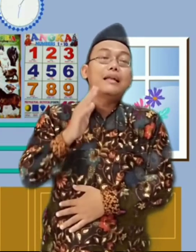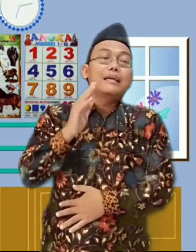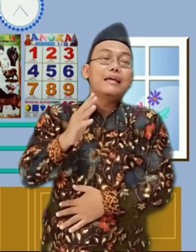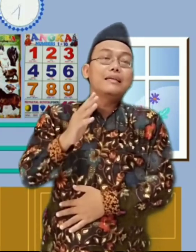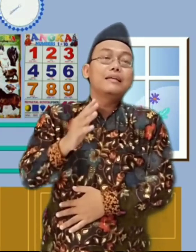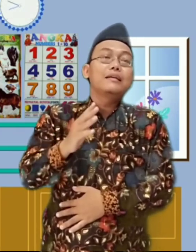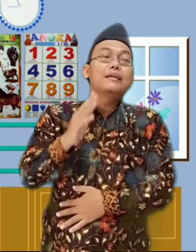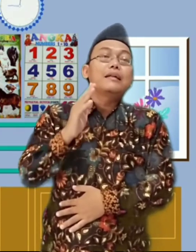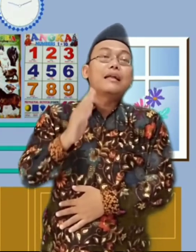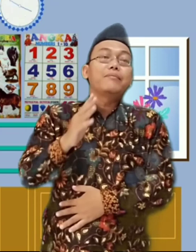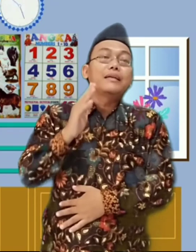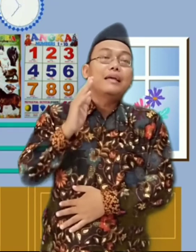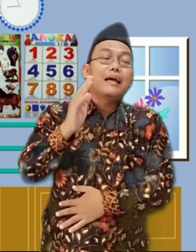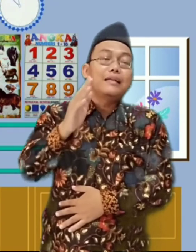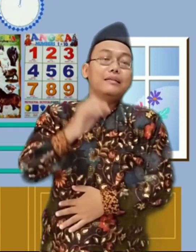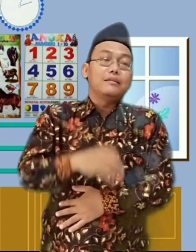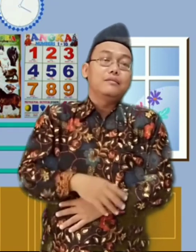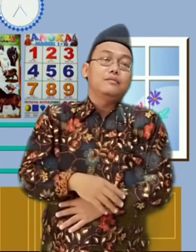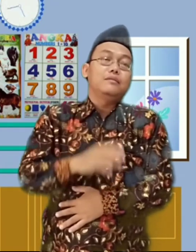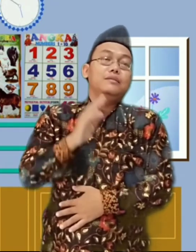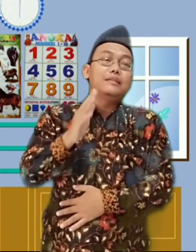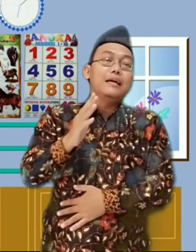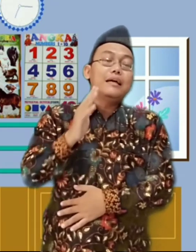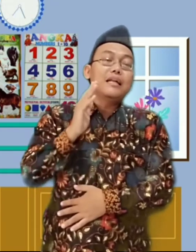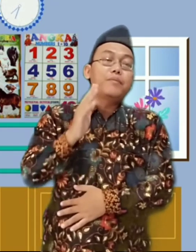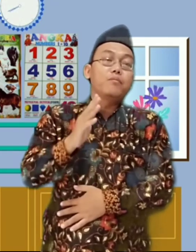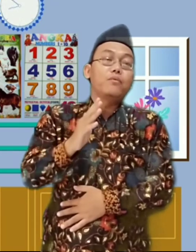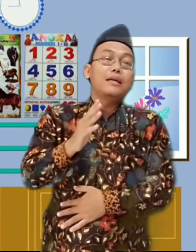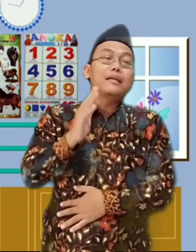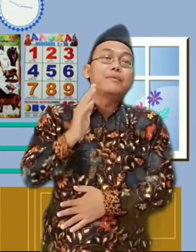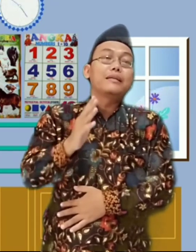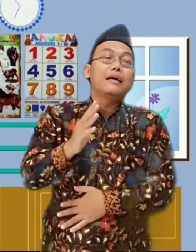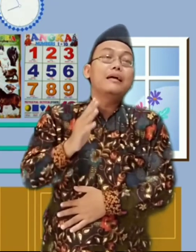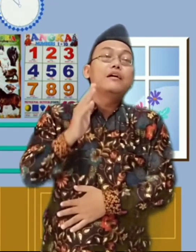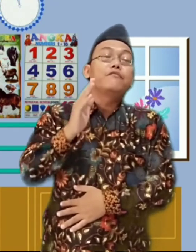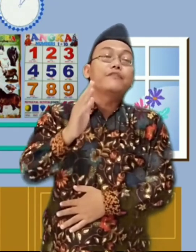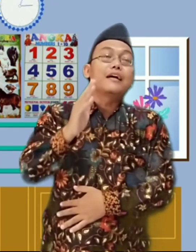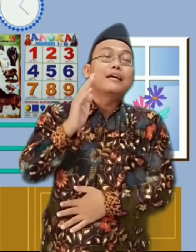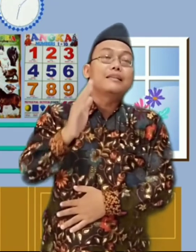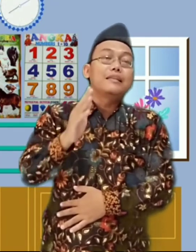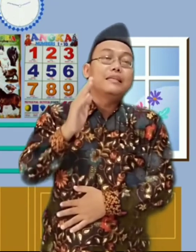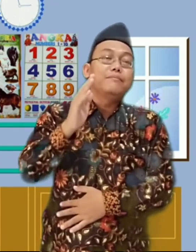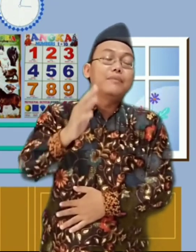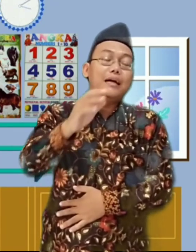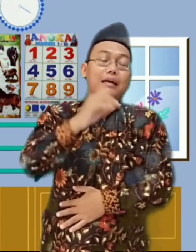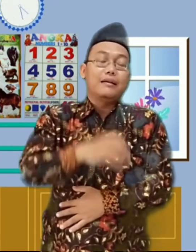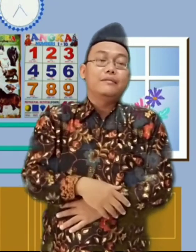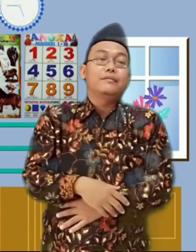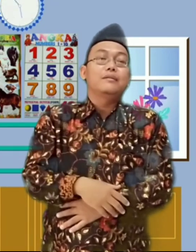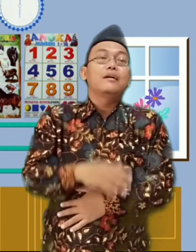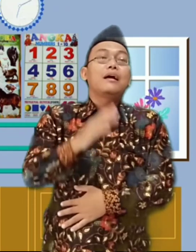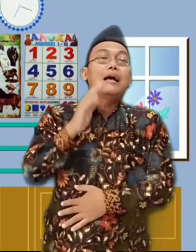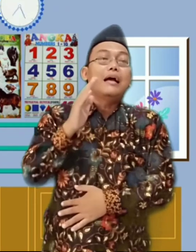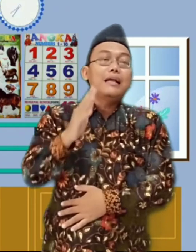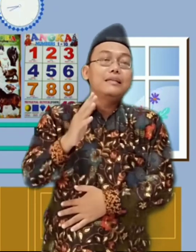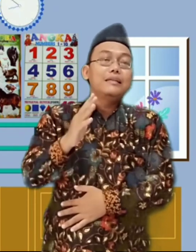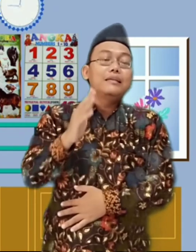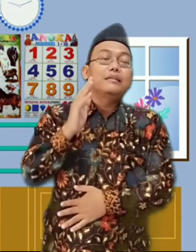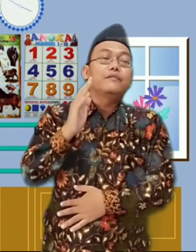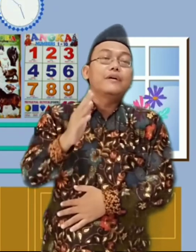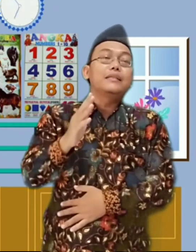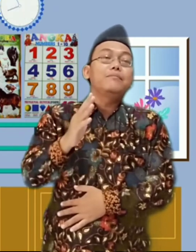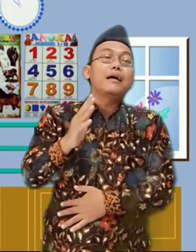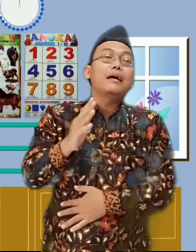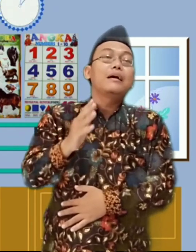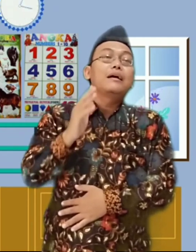Anak laki-laki namanya Ali, sedang anak perempuan namanya Fatima. Ali